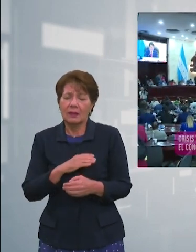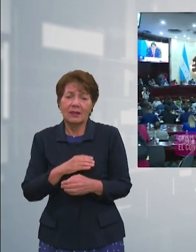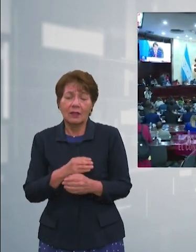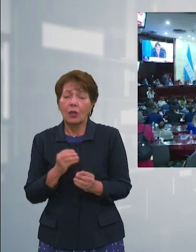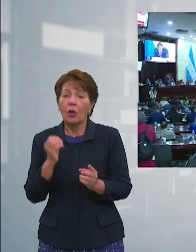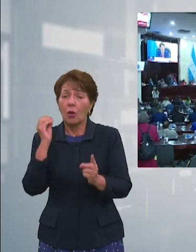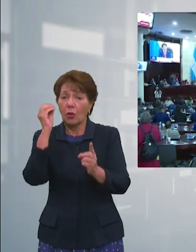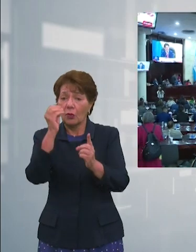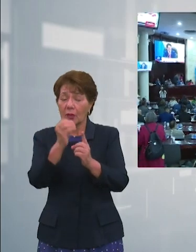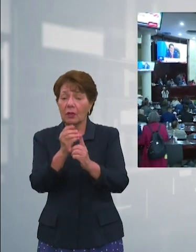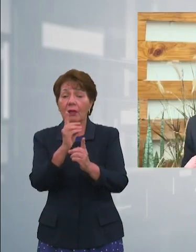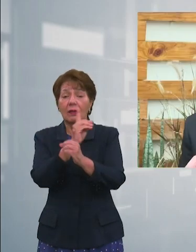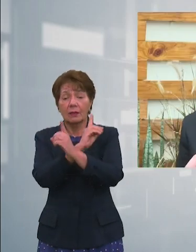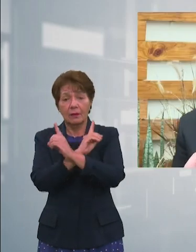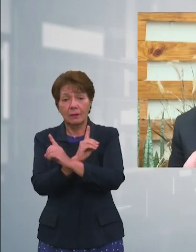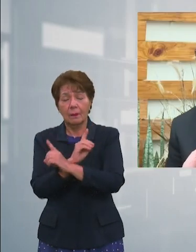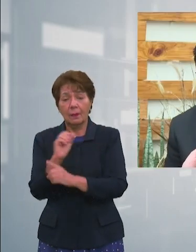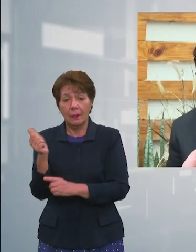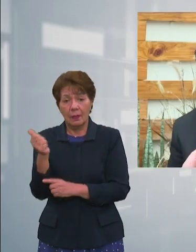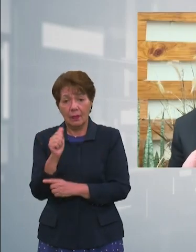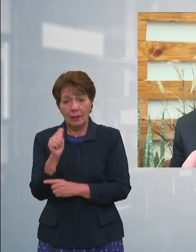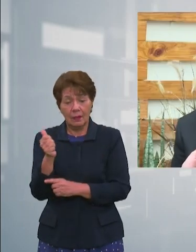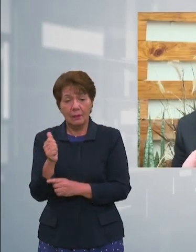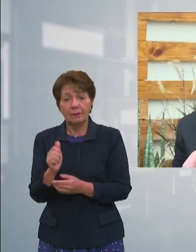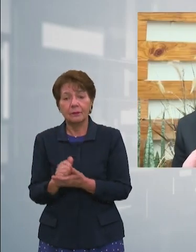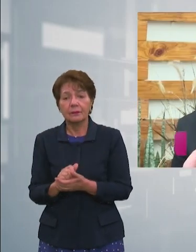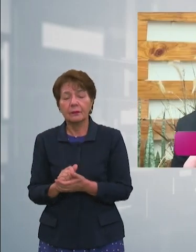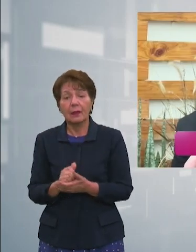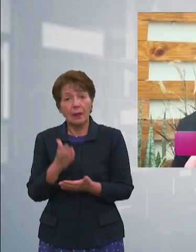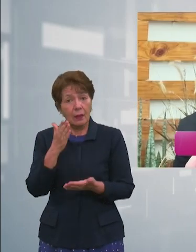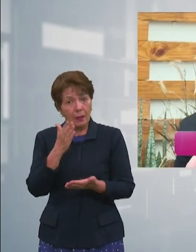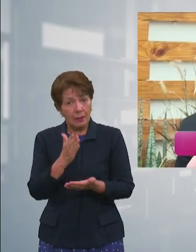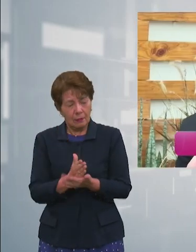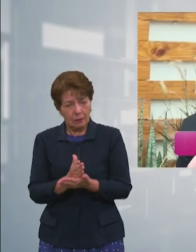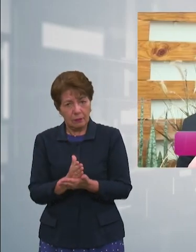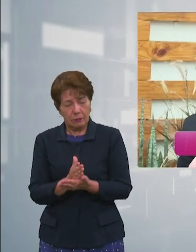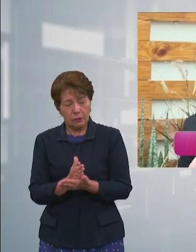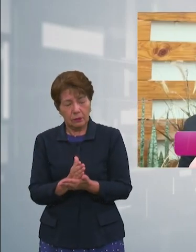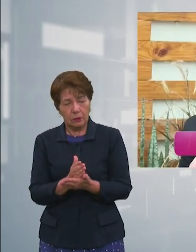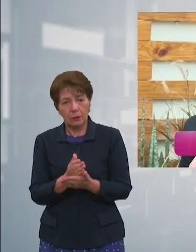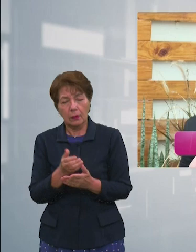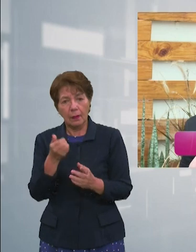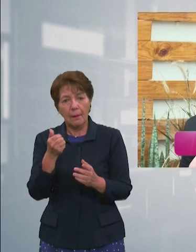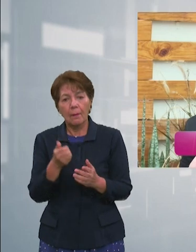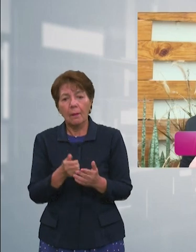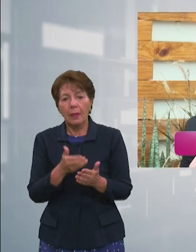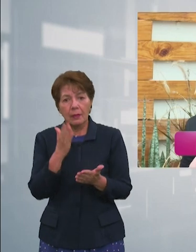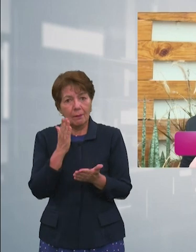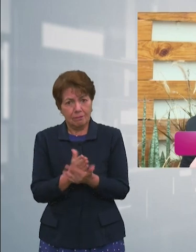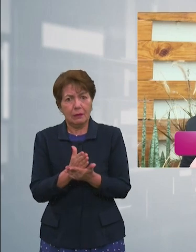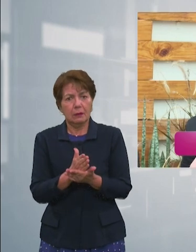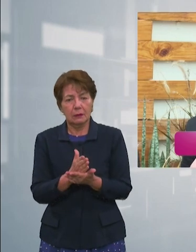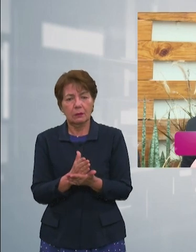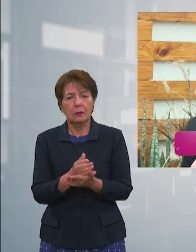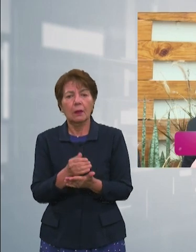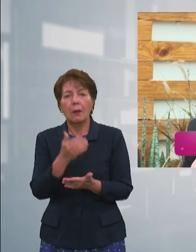democracia. La interrupción abrupta de las acciones del Congreso Nacional fue porque hubo una